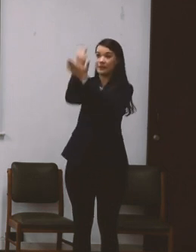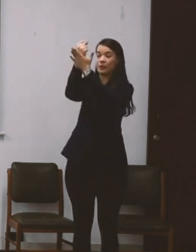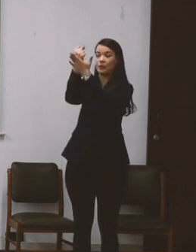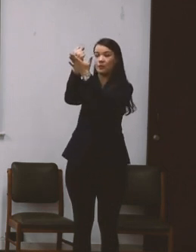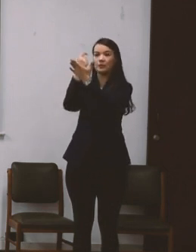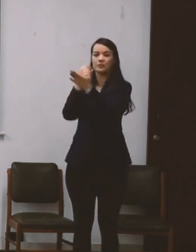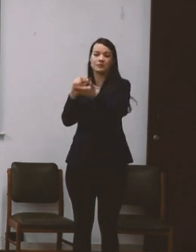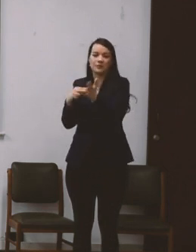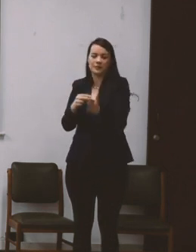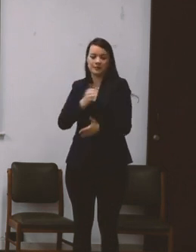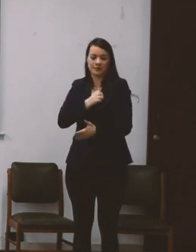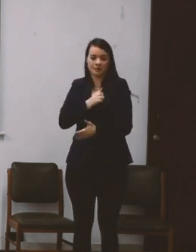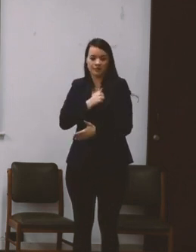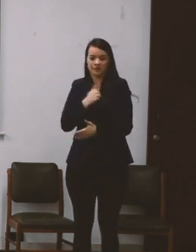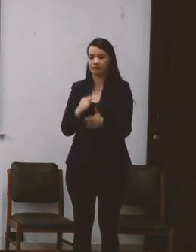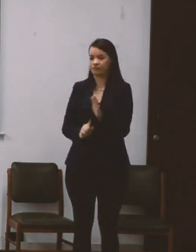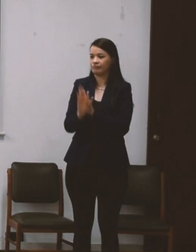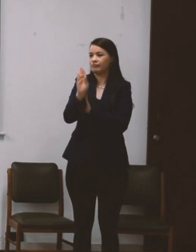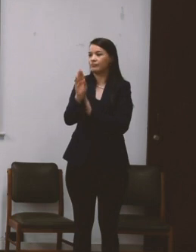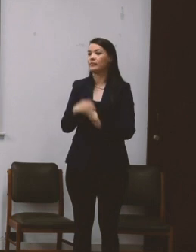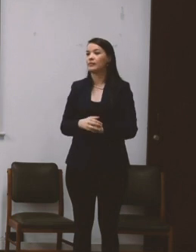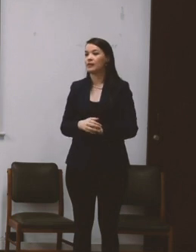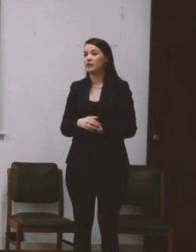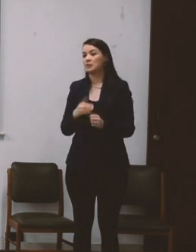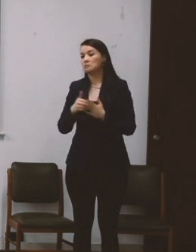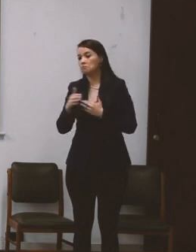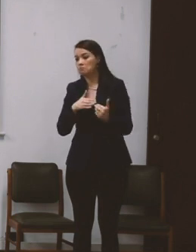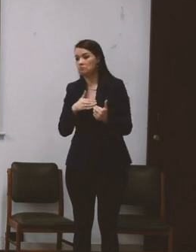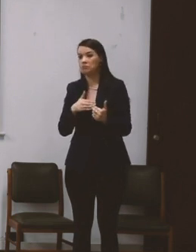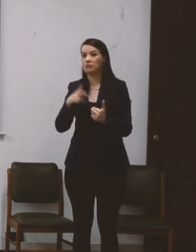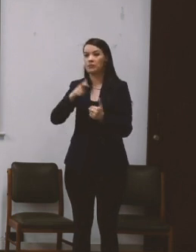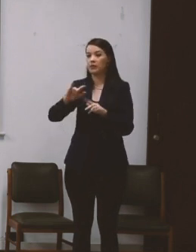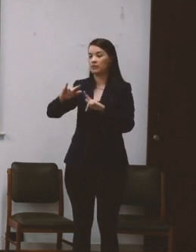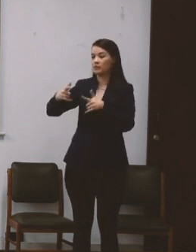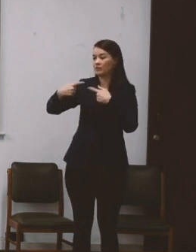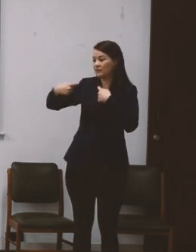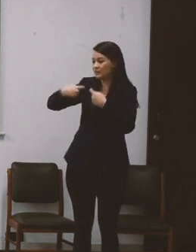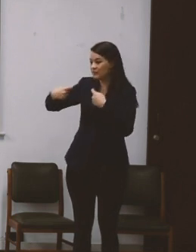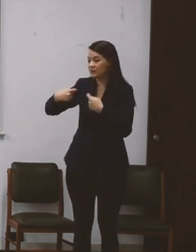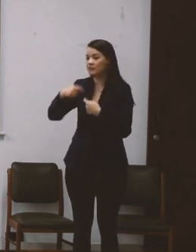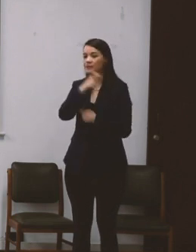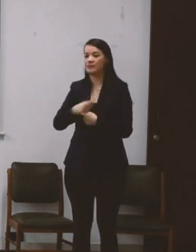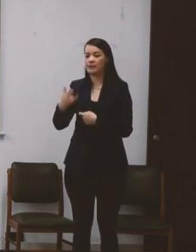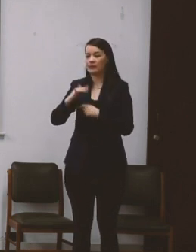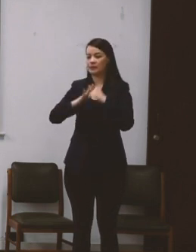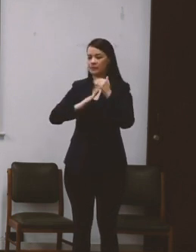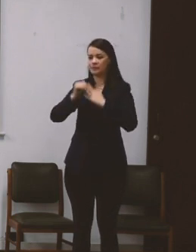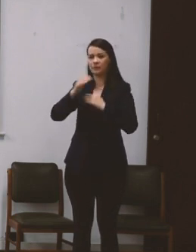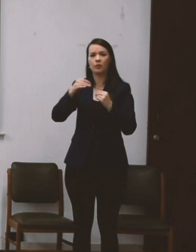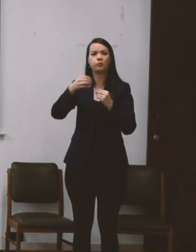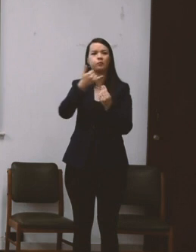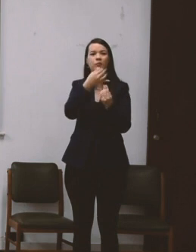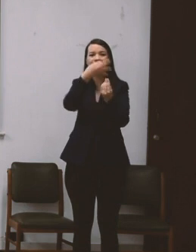iniciativa individualizada y privatizada, sea por absorción o dominación. Quienes se adaptan eficazmente a esa